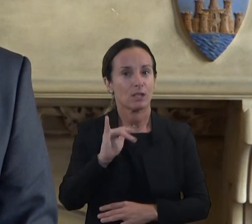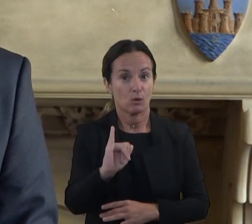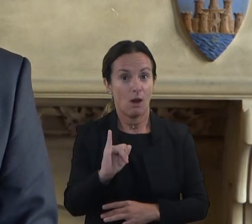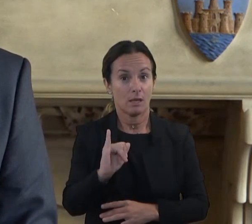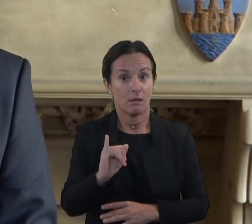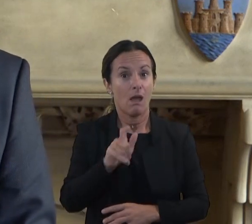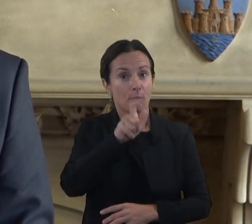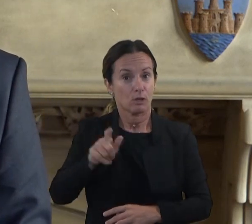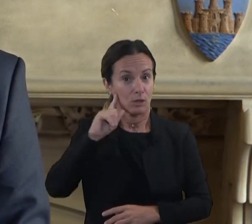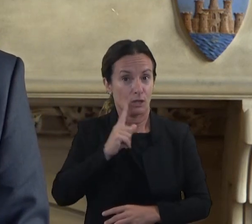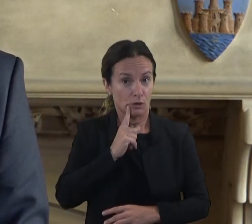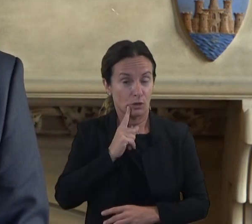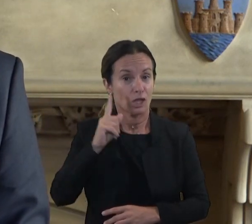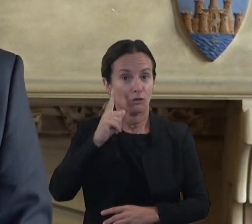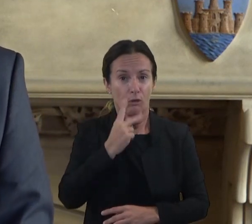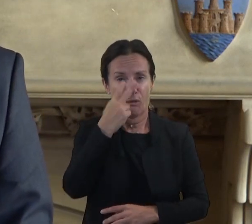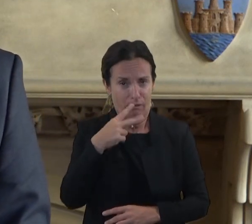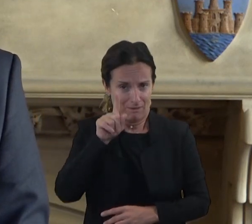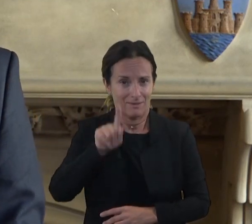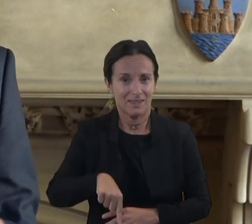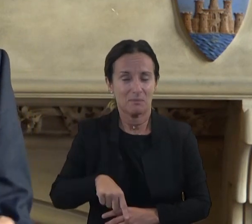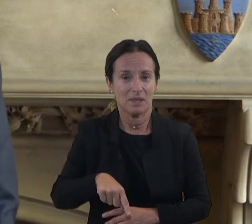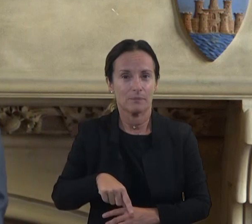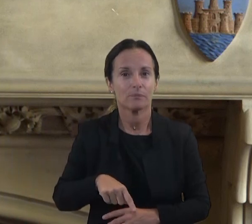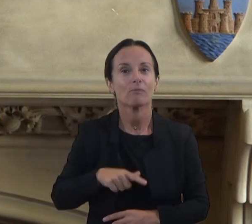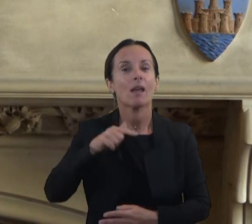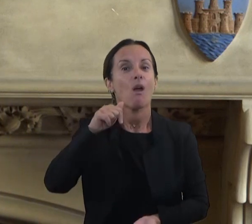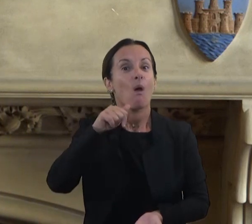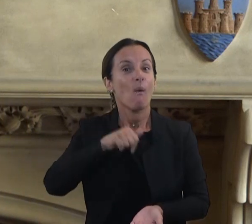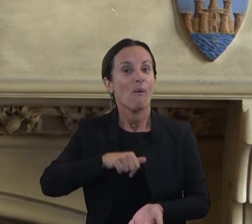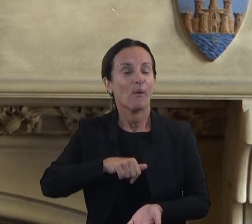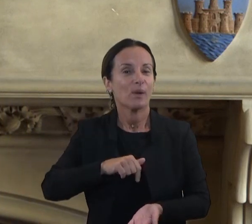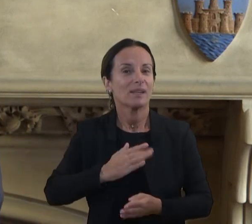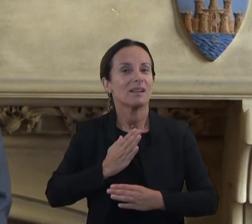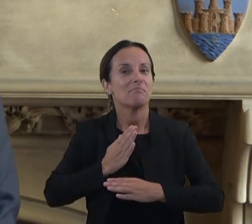y sordociegas, ¿no? Y sí que es verdad que hoy te contamos además